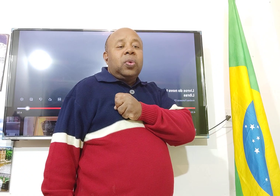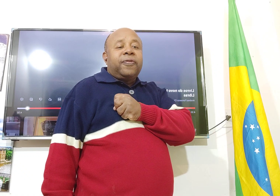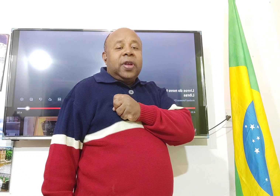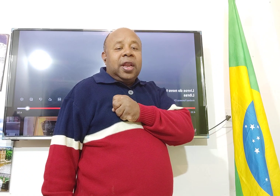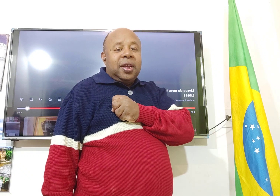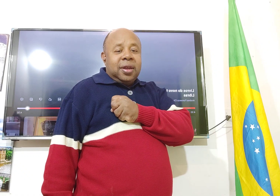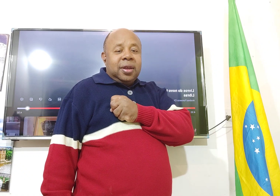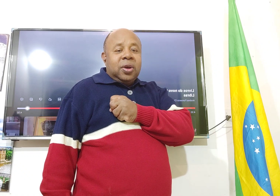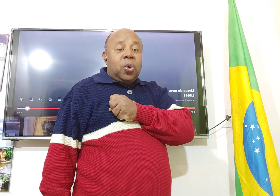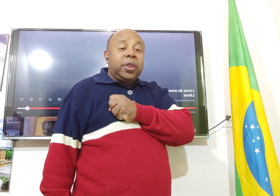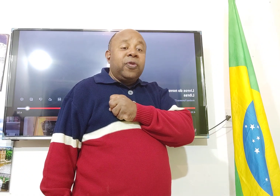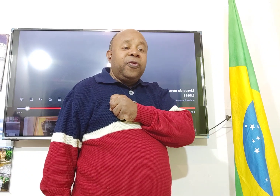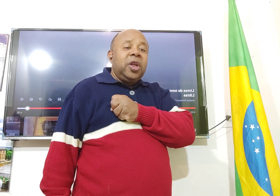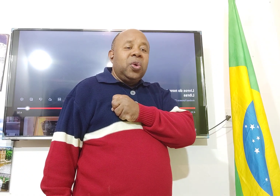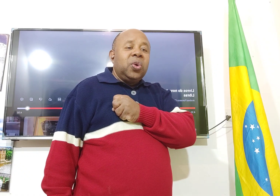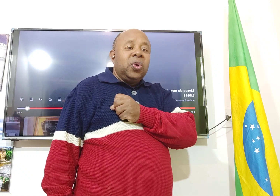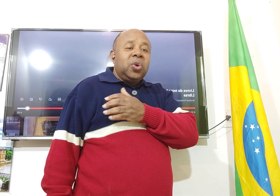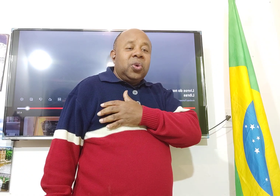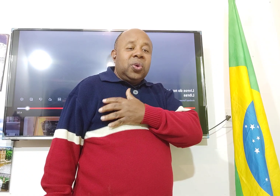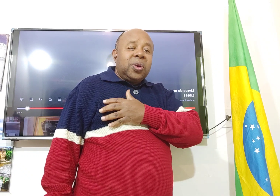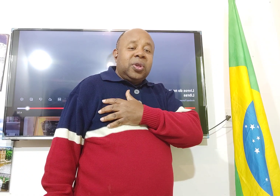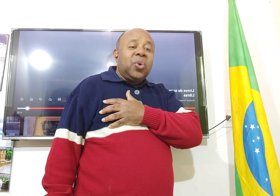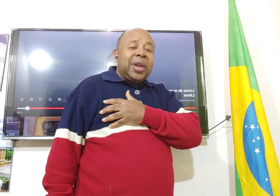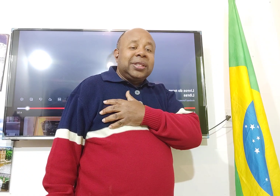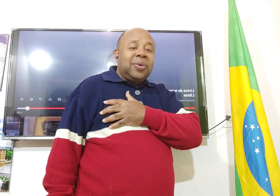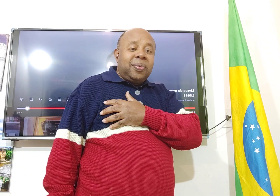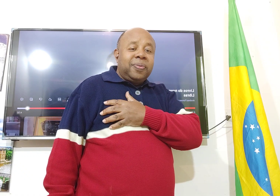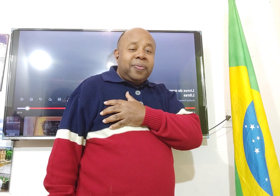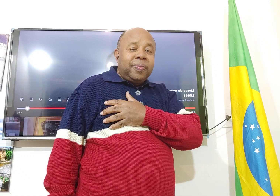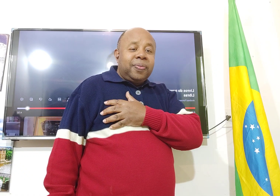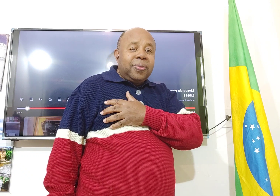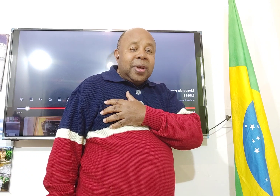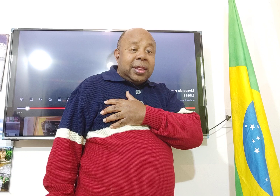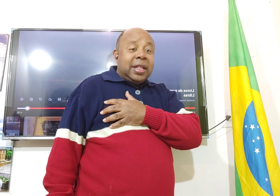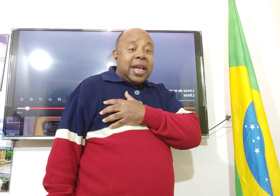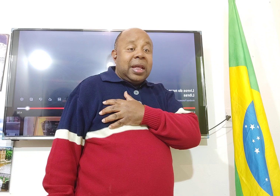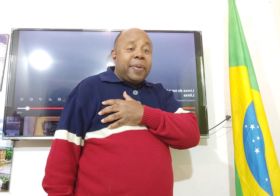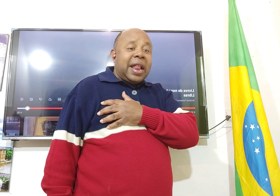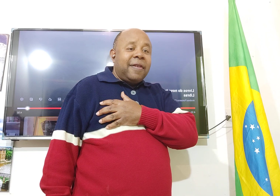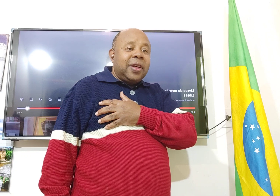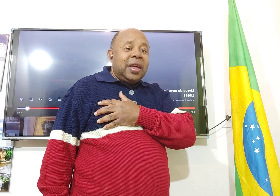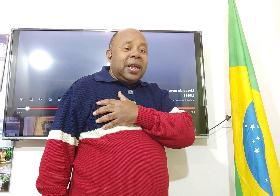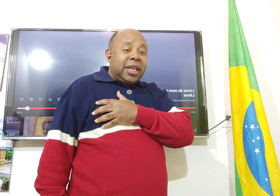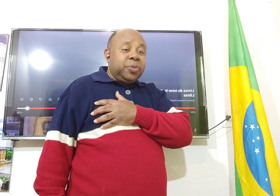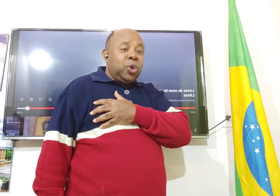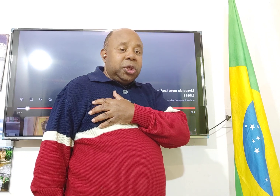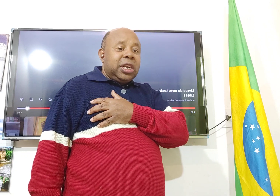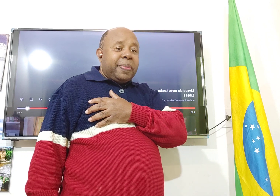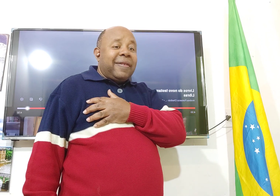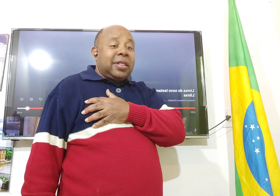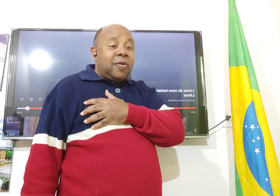sua filha, ou seu filho do coração. Essa é a ideia da palavra, a etimologia da palavra